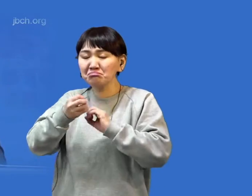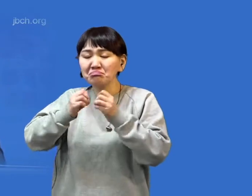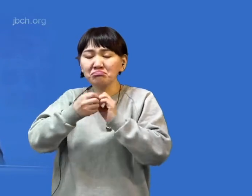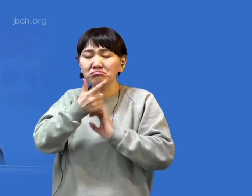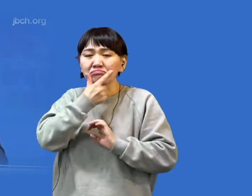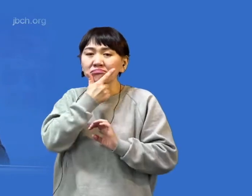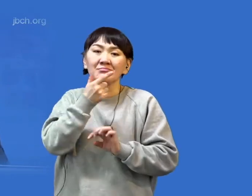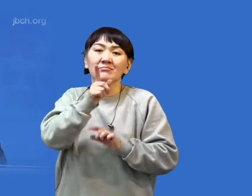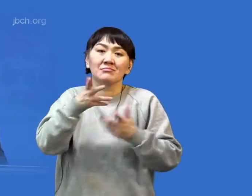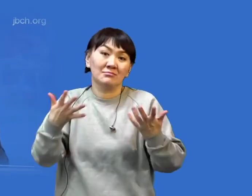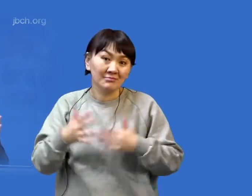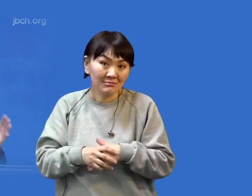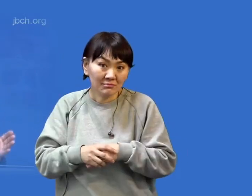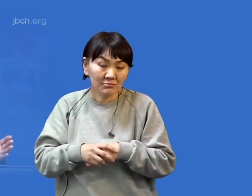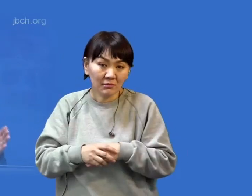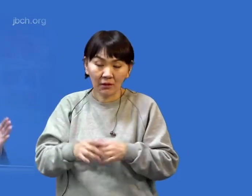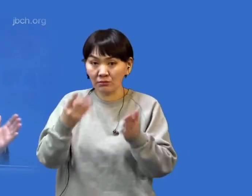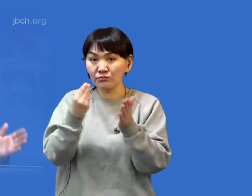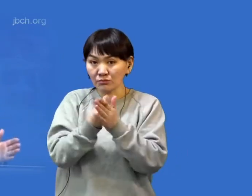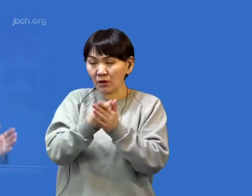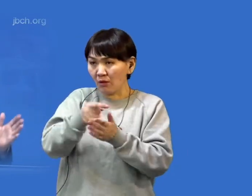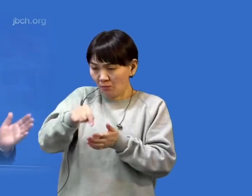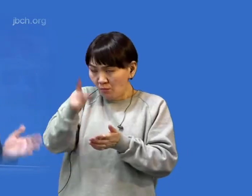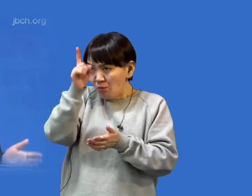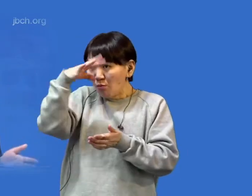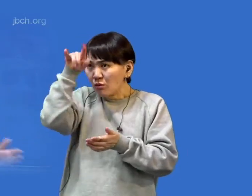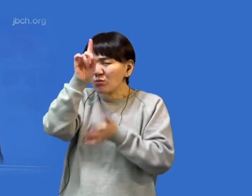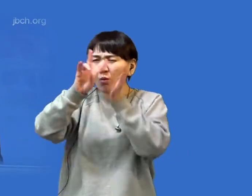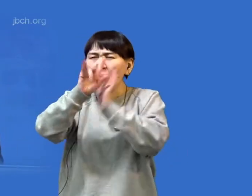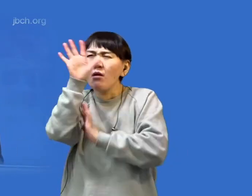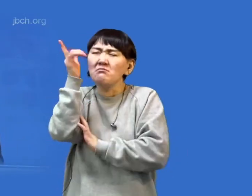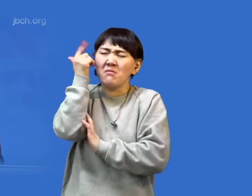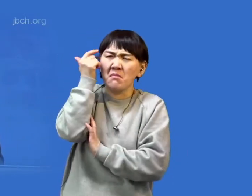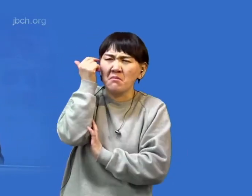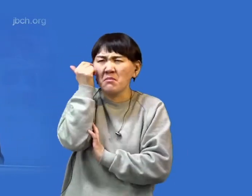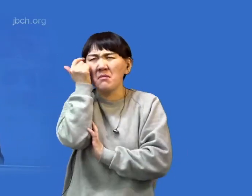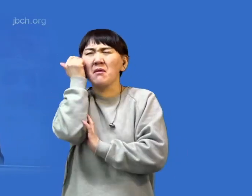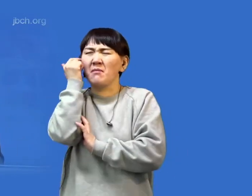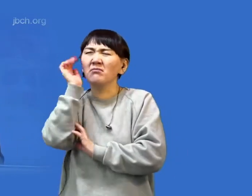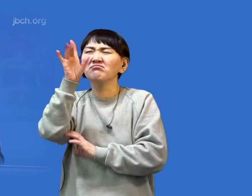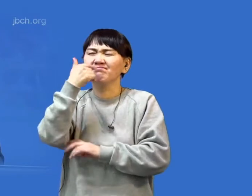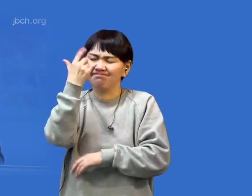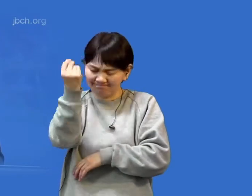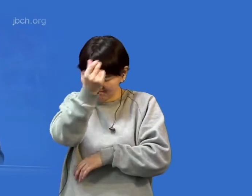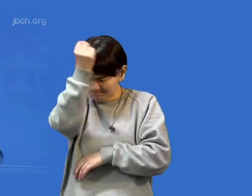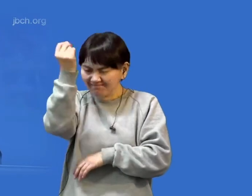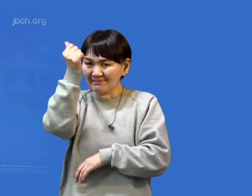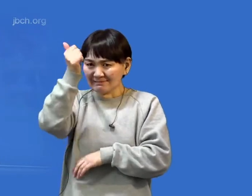Бодитоор Бурхны үгийг мэдж байгаа хэрнээ хэрэгжүүлэхгүй.